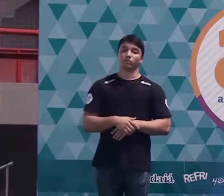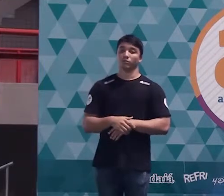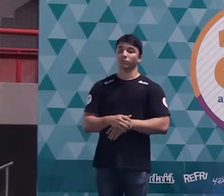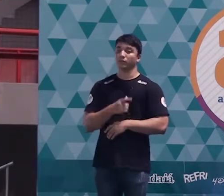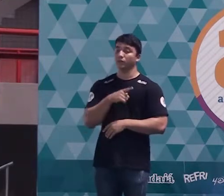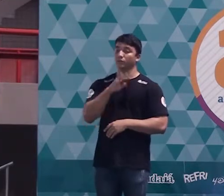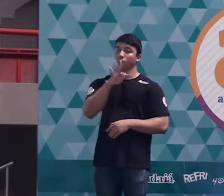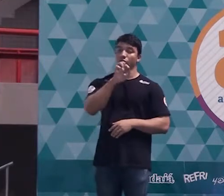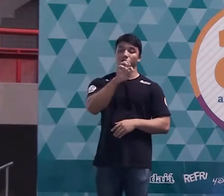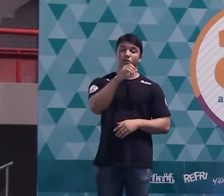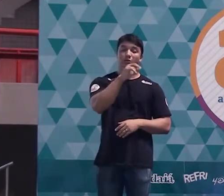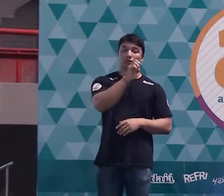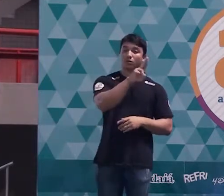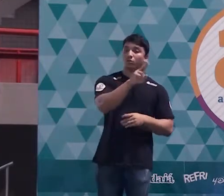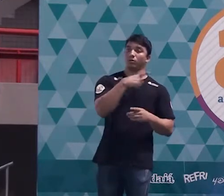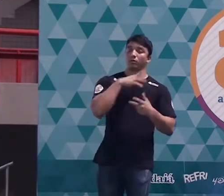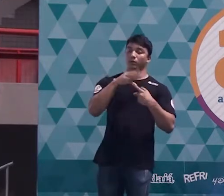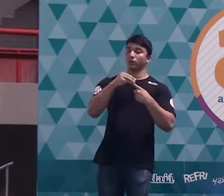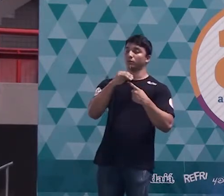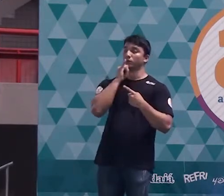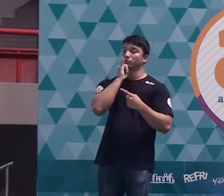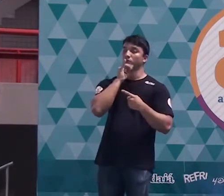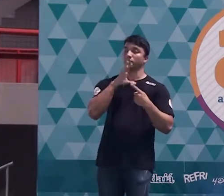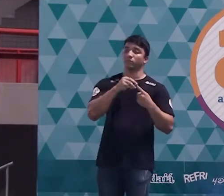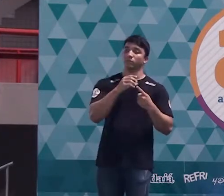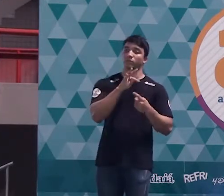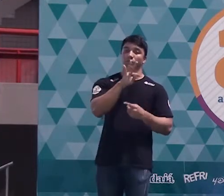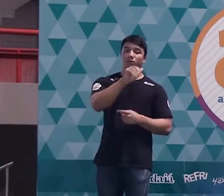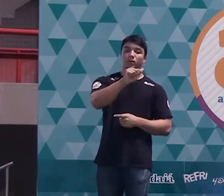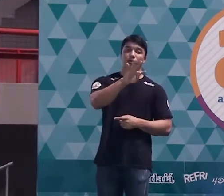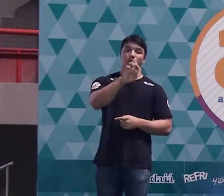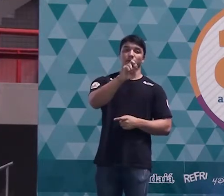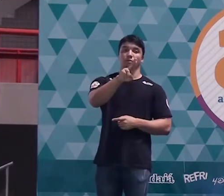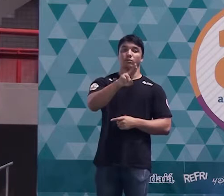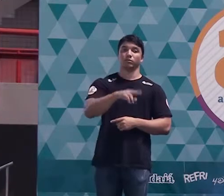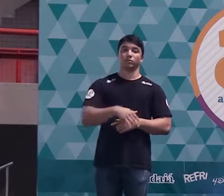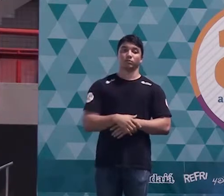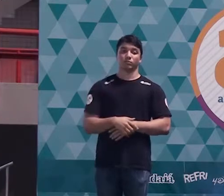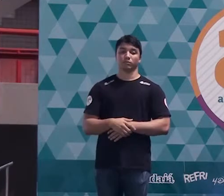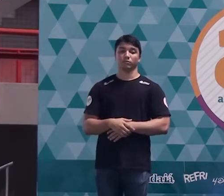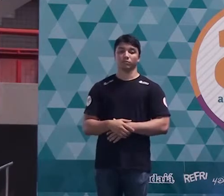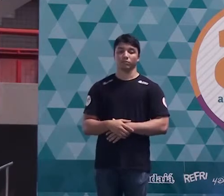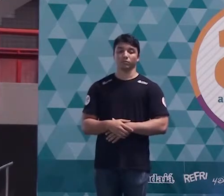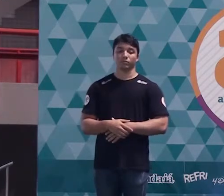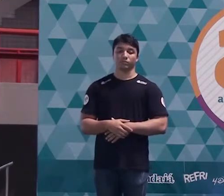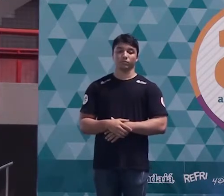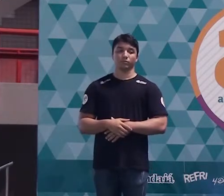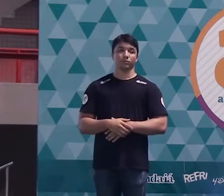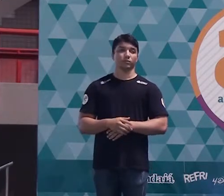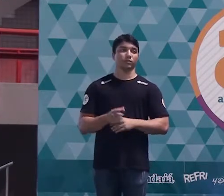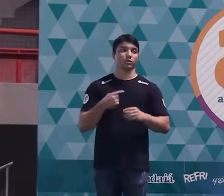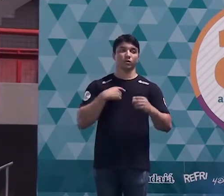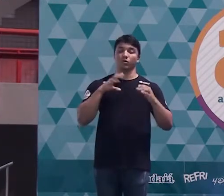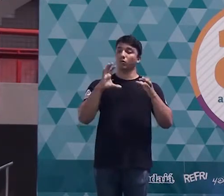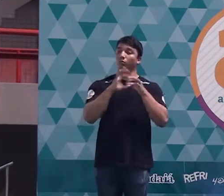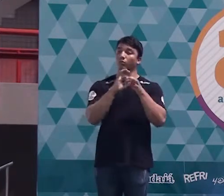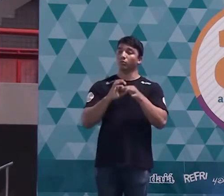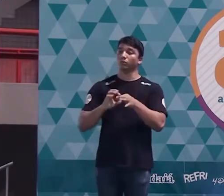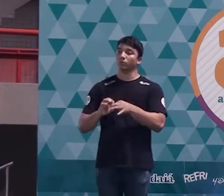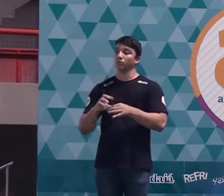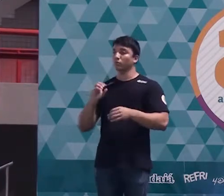Ela te deu a caneta. Ela tá deu. Tá vendo? Quer dizer, isso é o que a gente chama de combinação